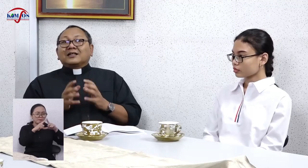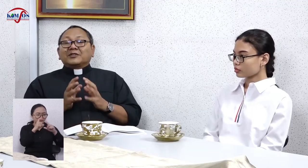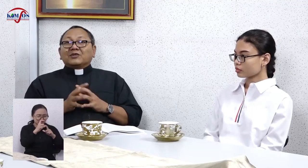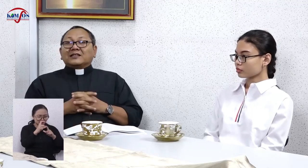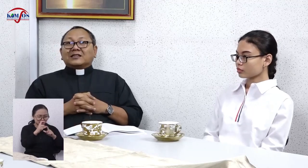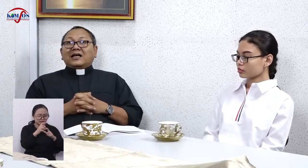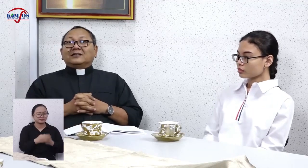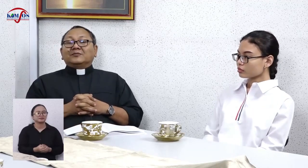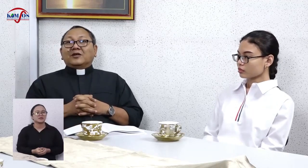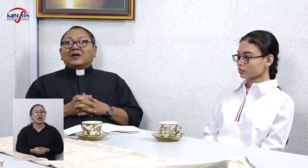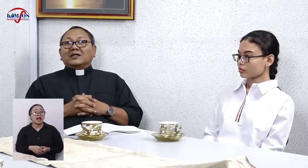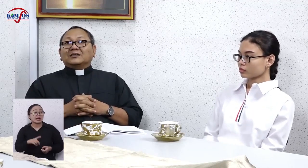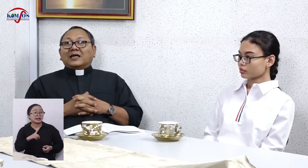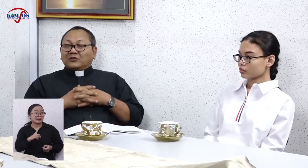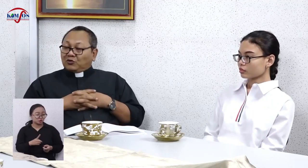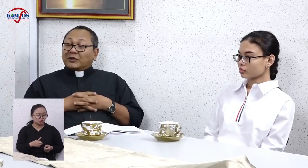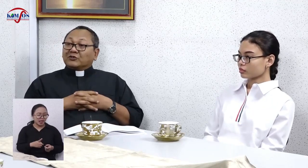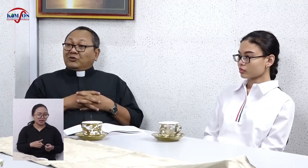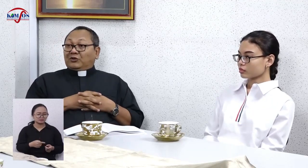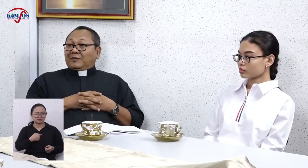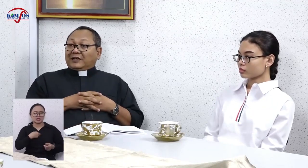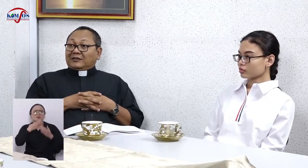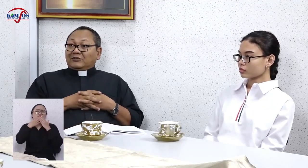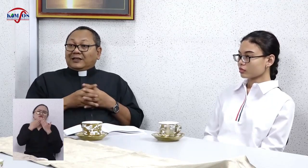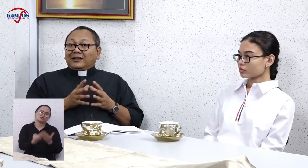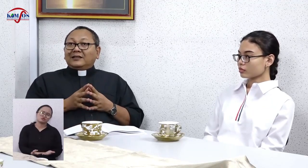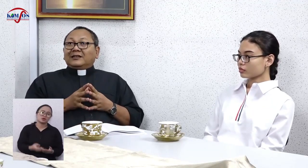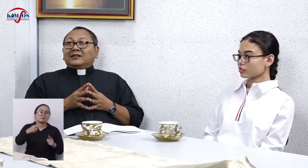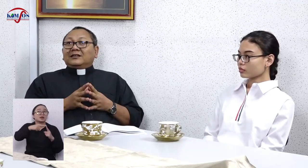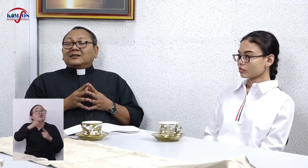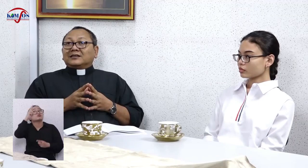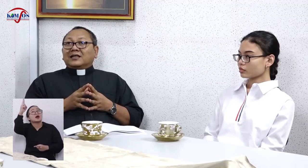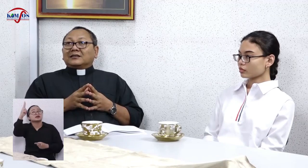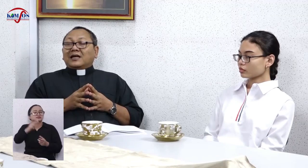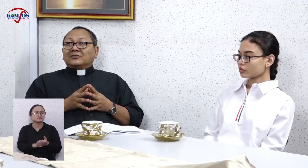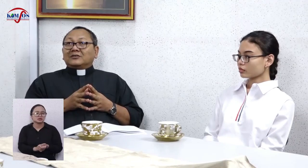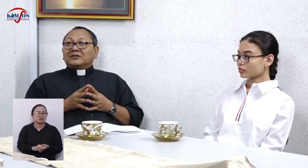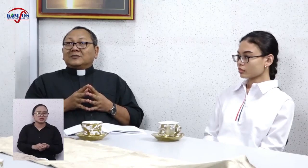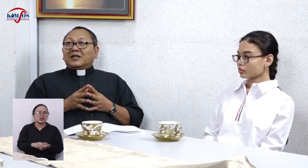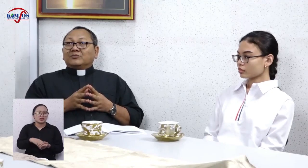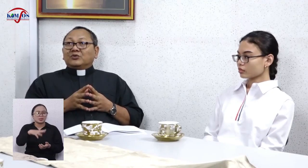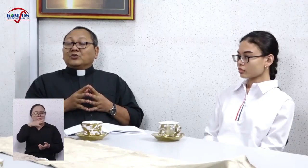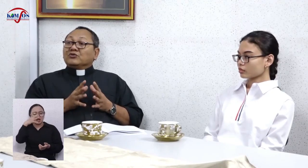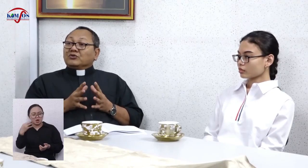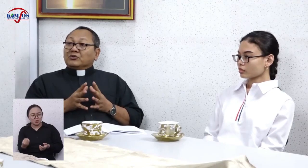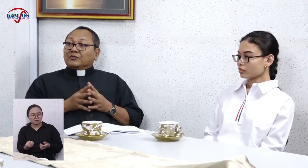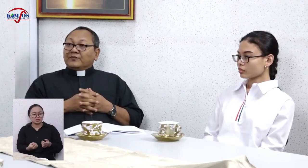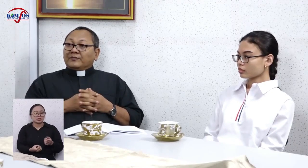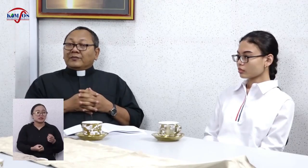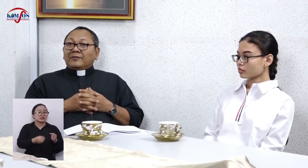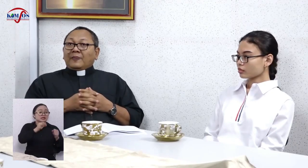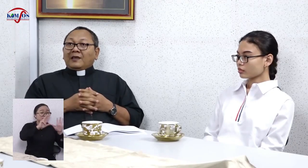Kebetulan sekali bahwa saya sungguh bersyukur kepada Tuhannya sejak tahun 97